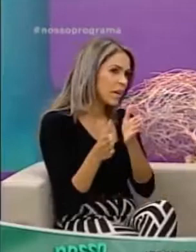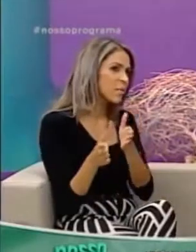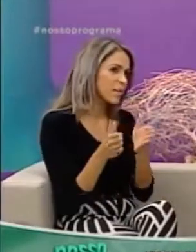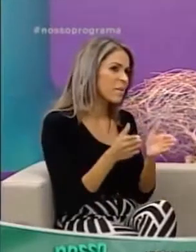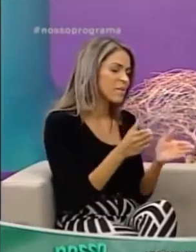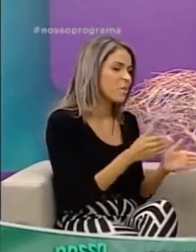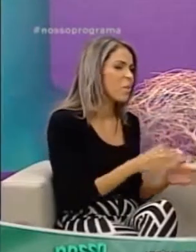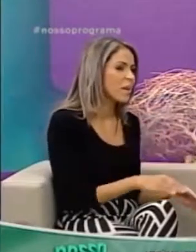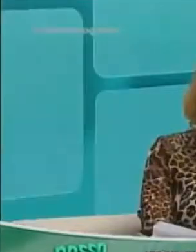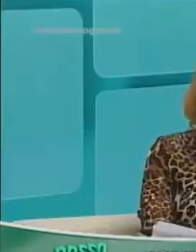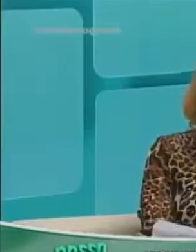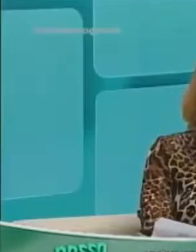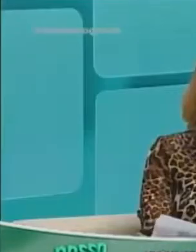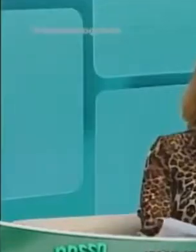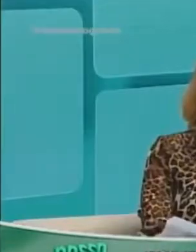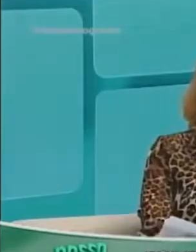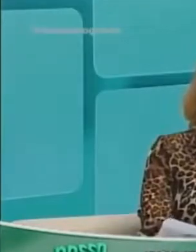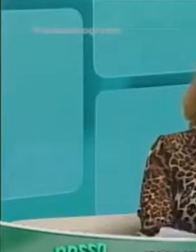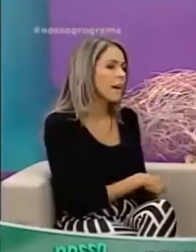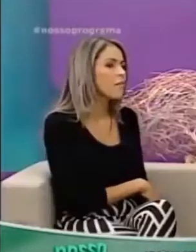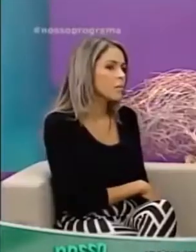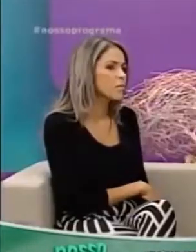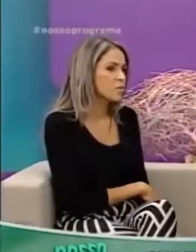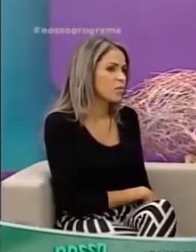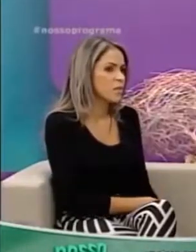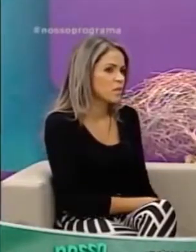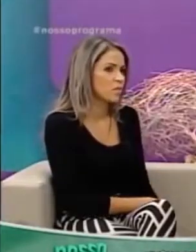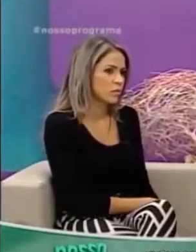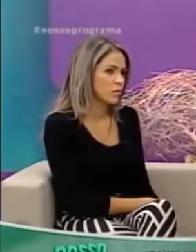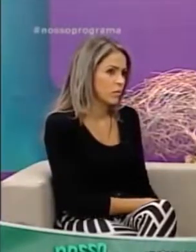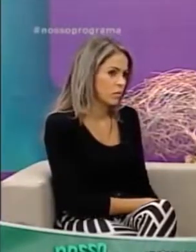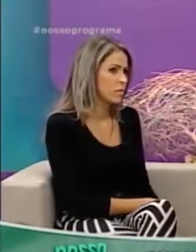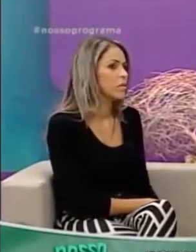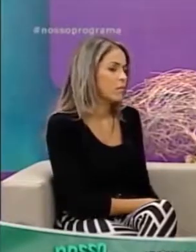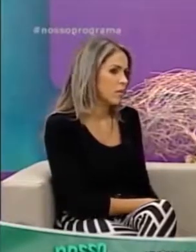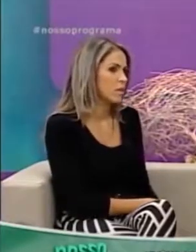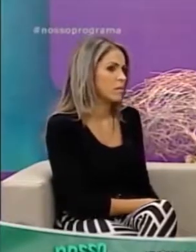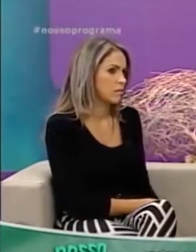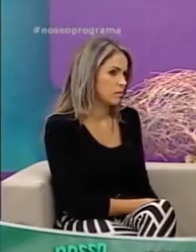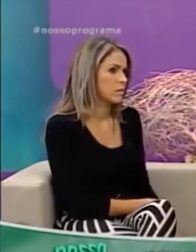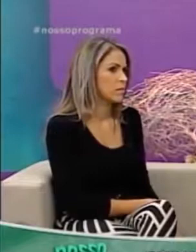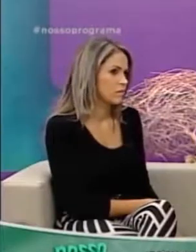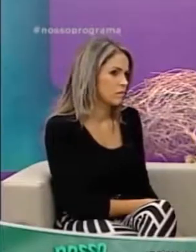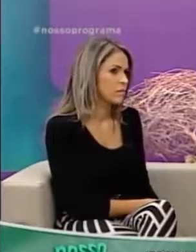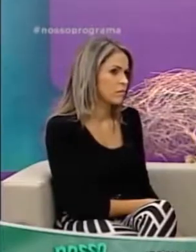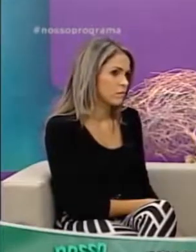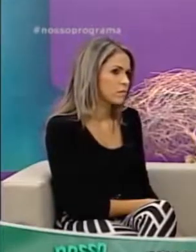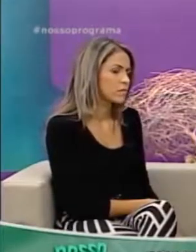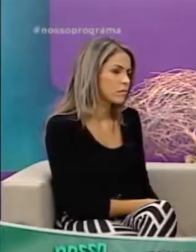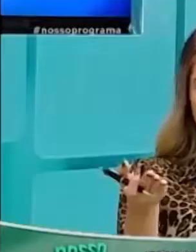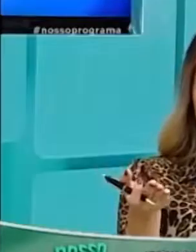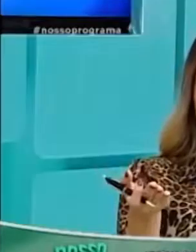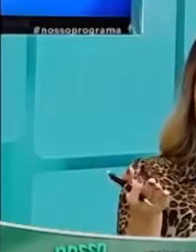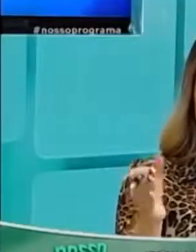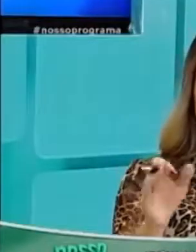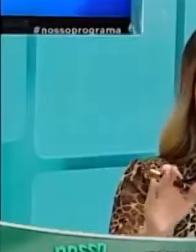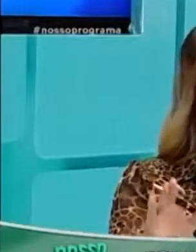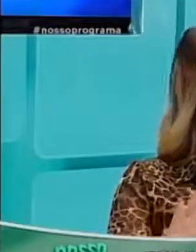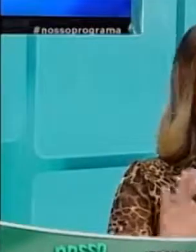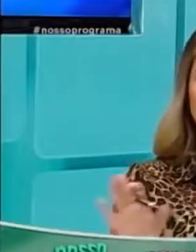um intérprete acompanhando, né? Ele falou que RH foi muito difícil. Foi difícil? Foi. E eu acredito que ele deve conhecer vários surdos assim como você. A vida profissional não